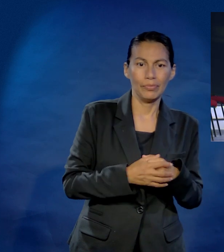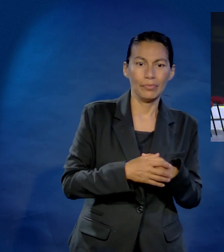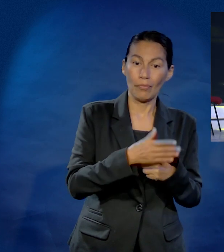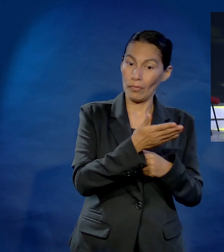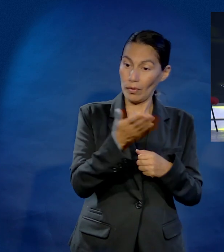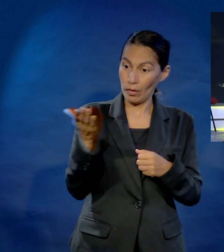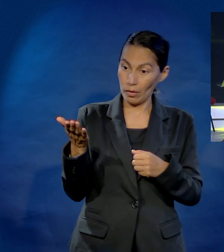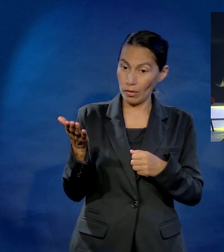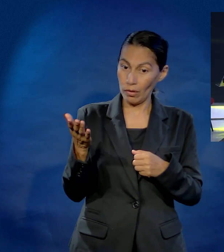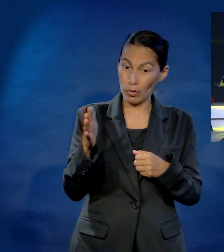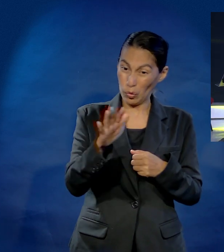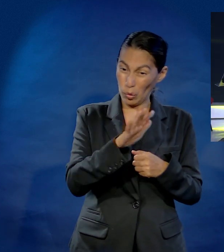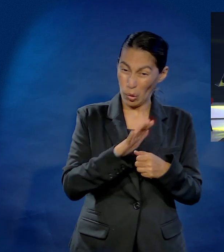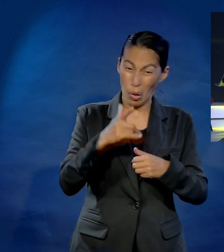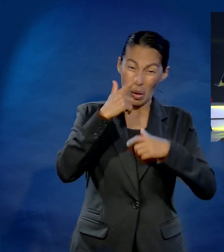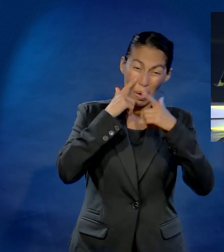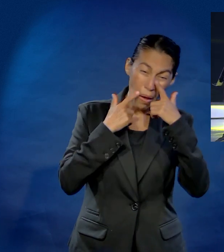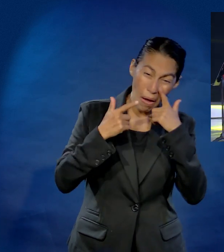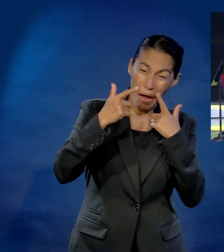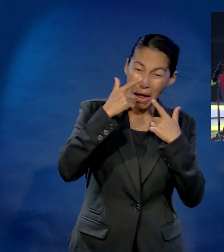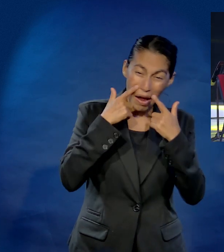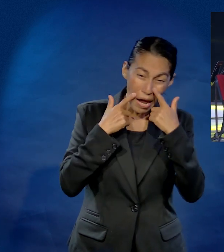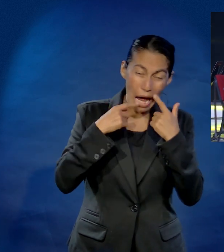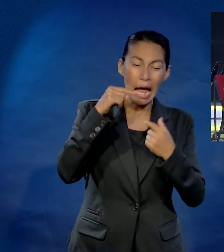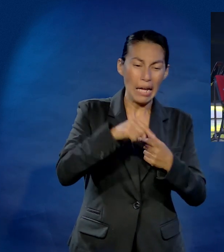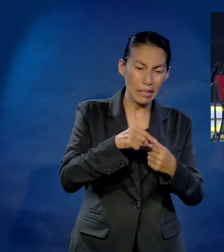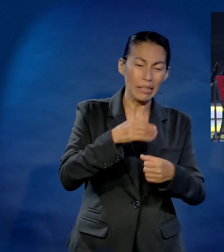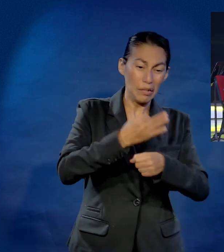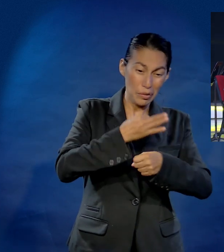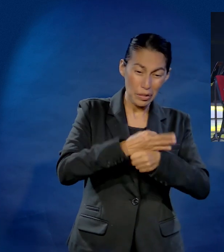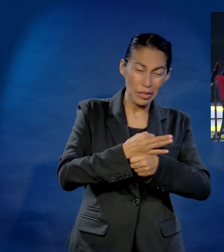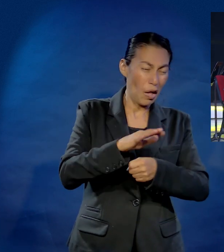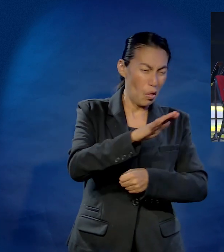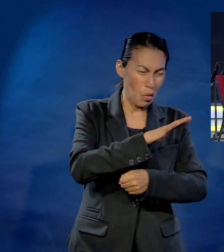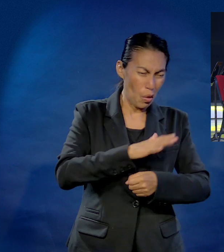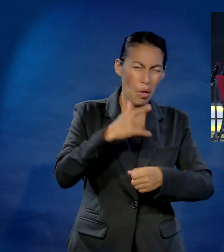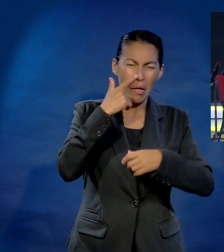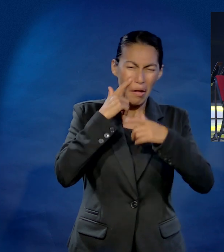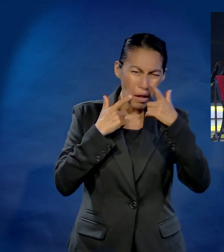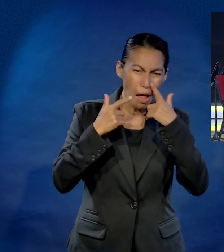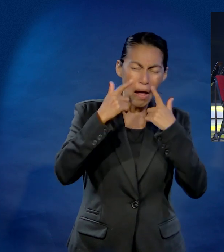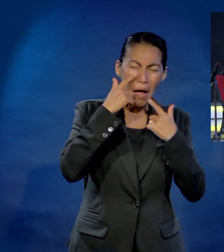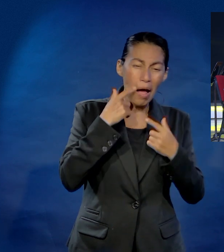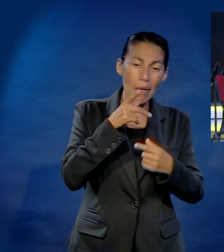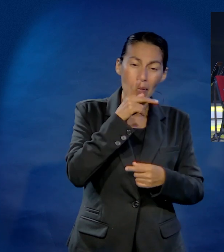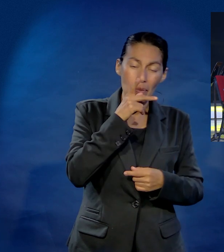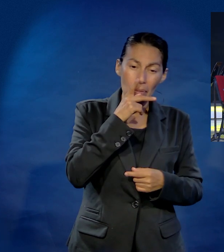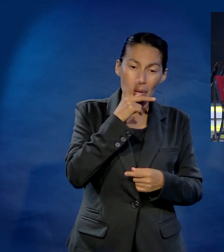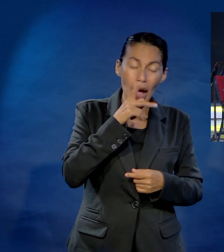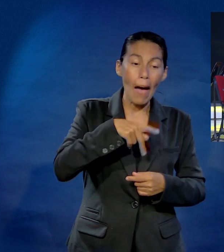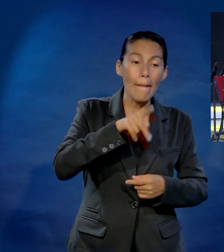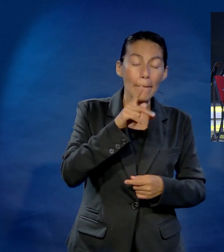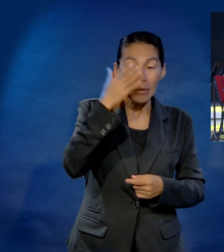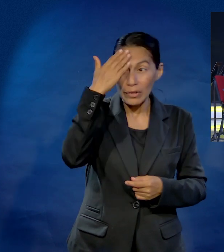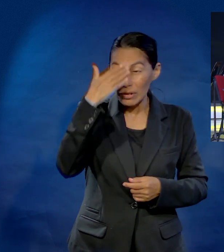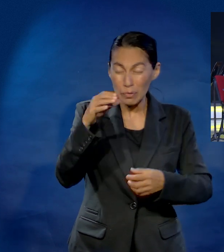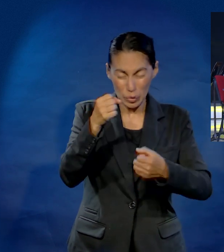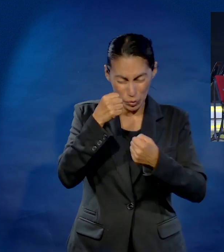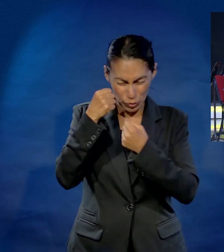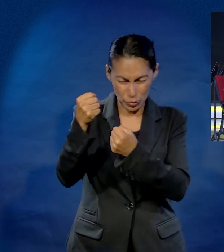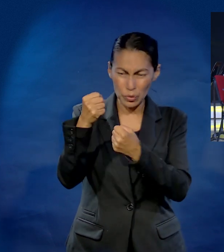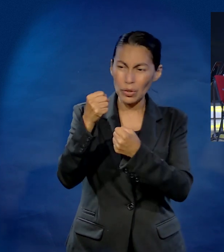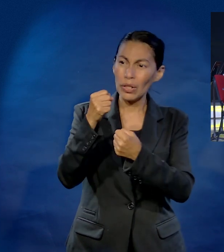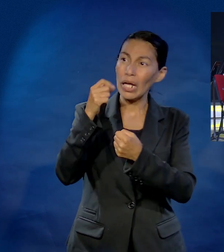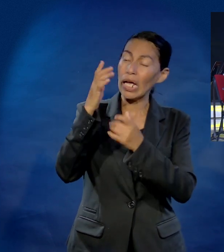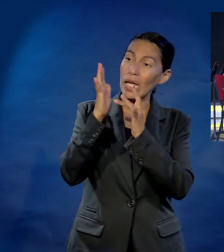visto derramar una sola lágrima, es porque no ha estado conmigo en privado. Yo jalé a mis hijos a